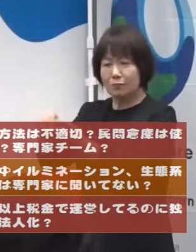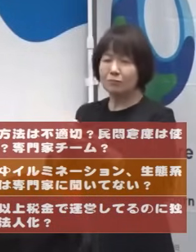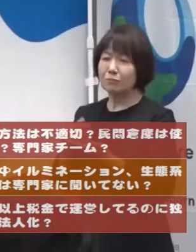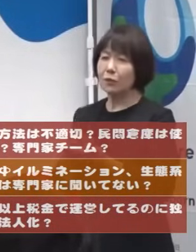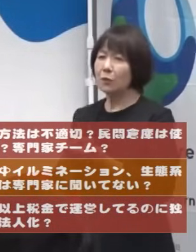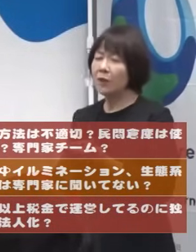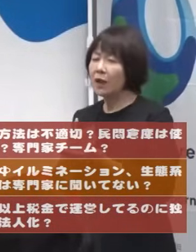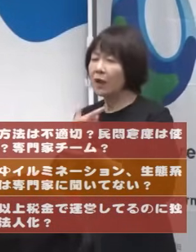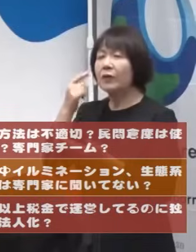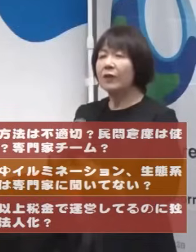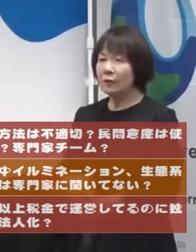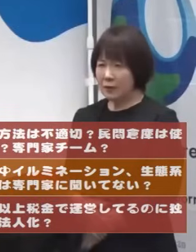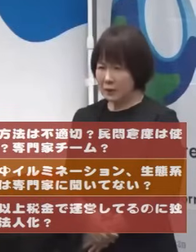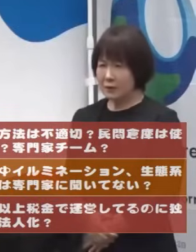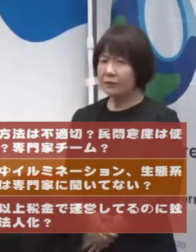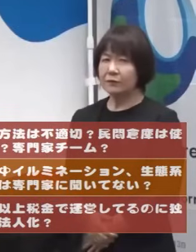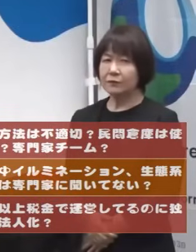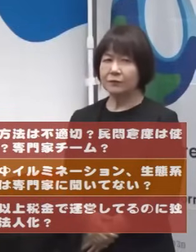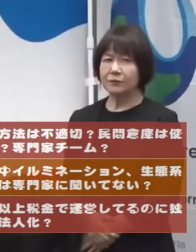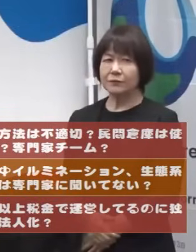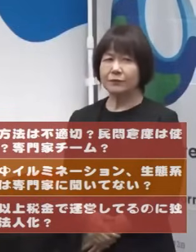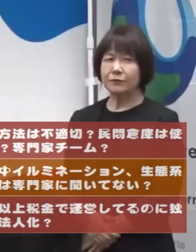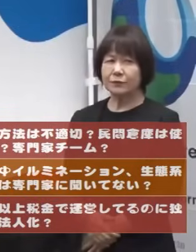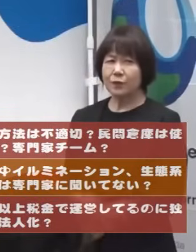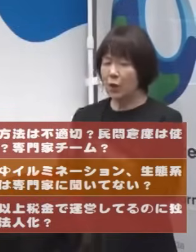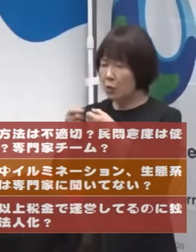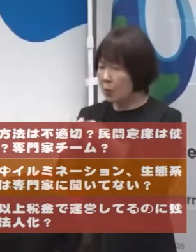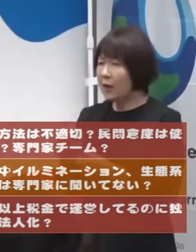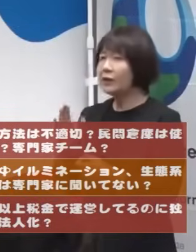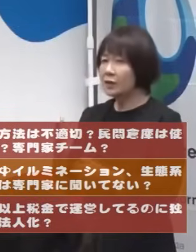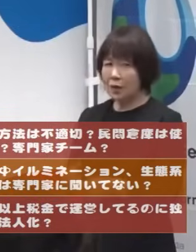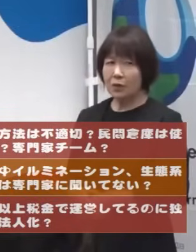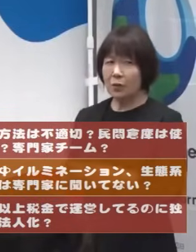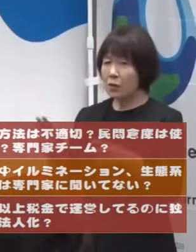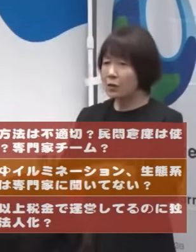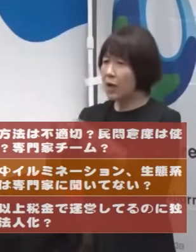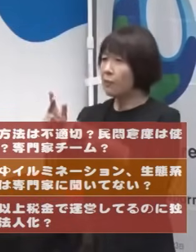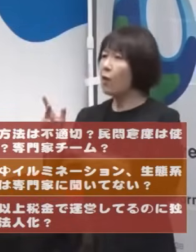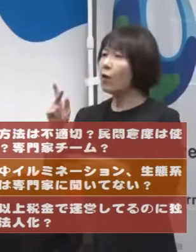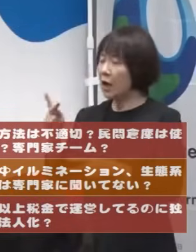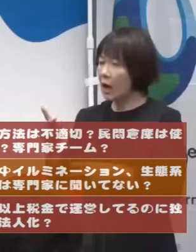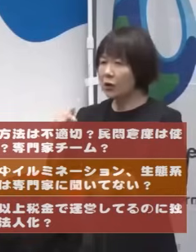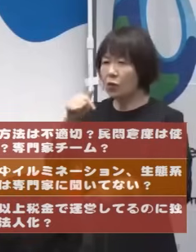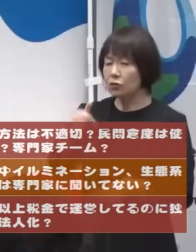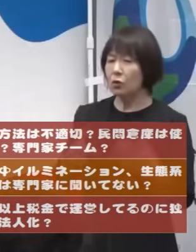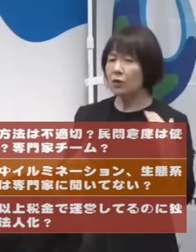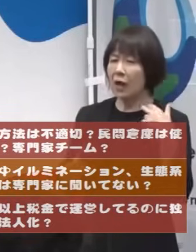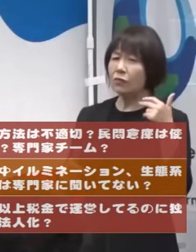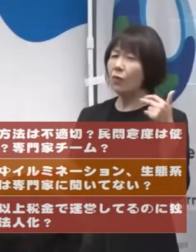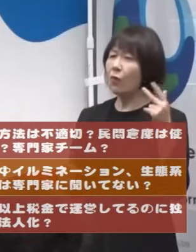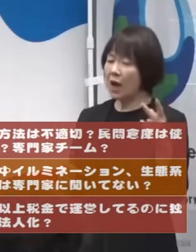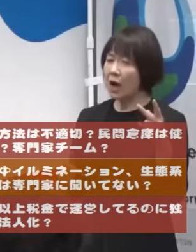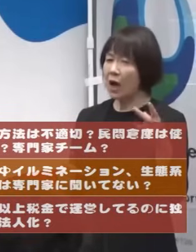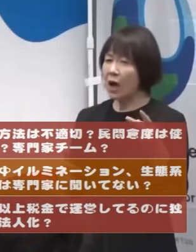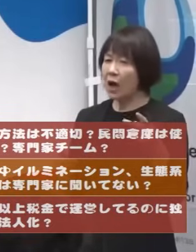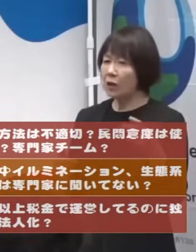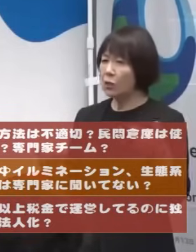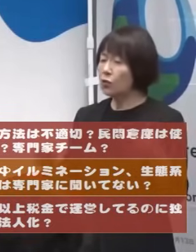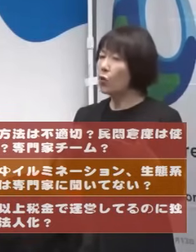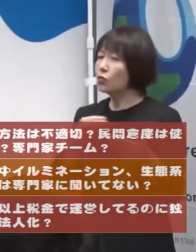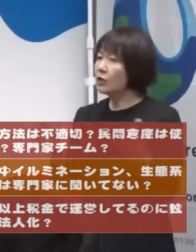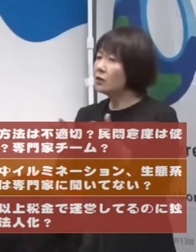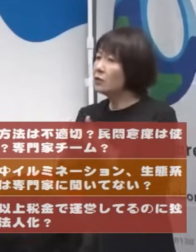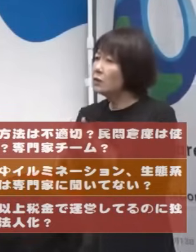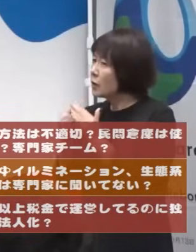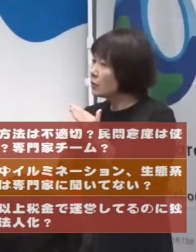と思っています。 細かいんですけれども、その専門家と、府の担当課の職員で特別チームを作り